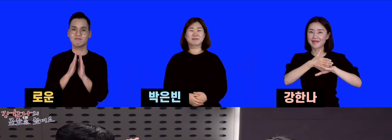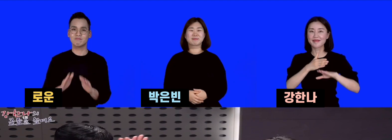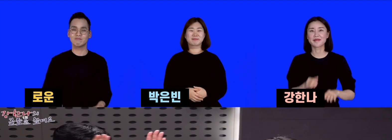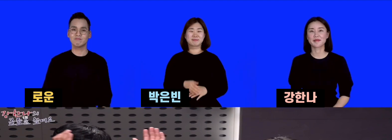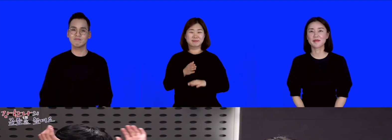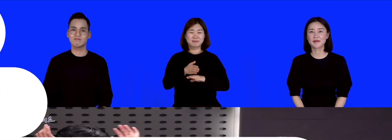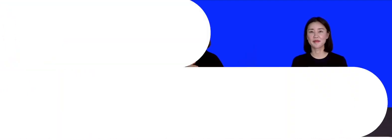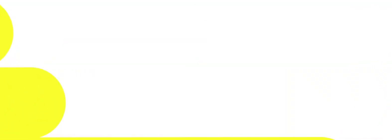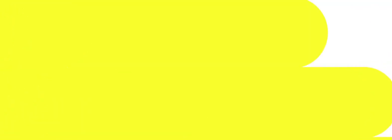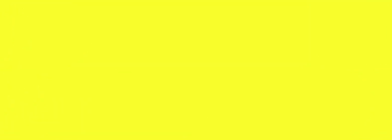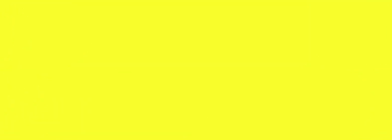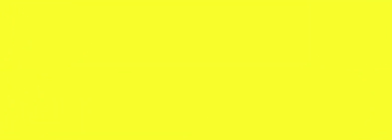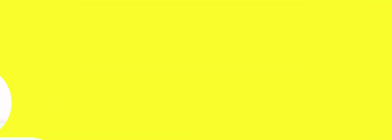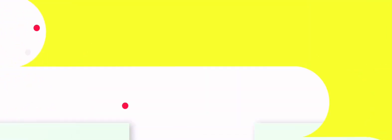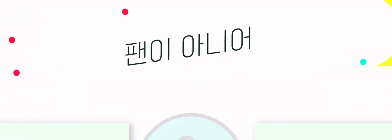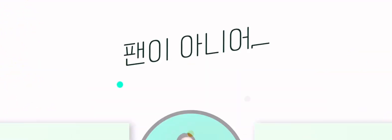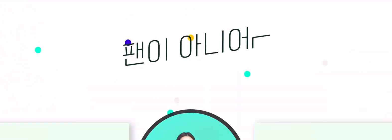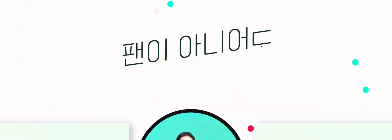감사해요